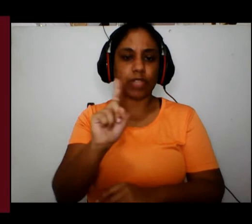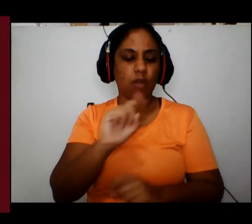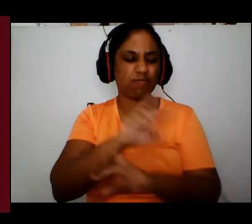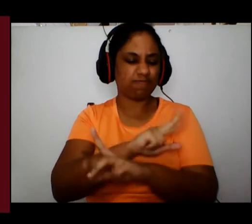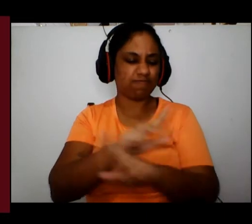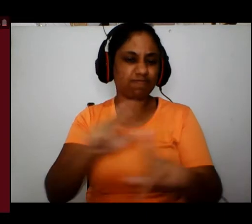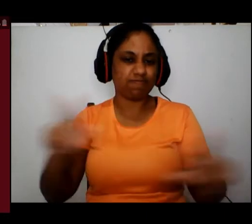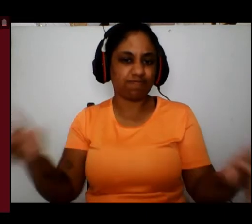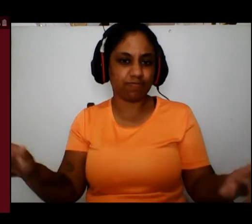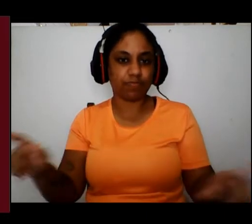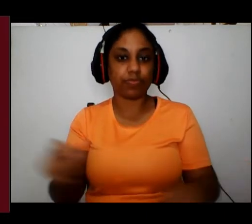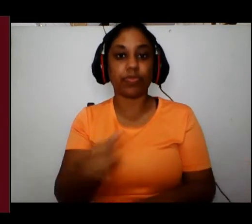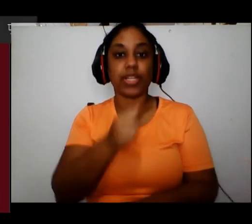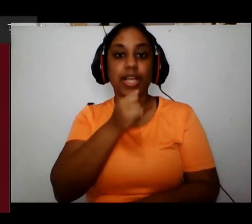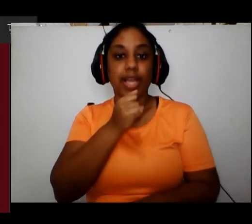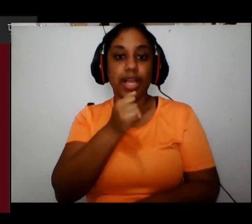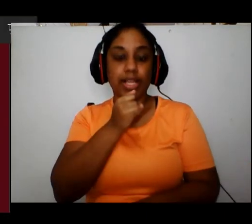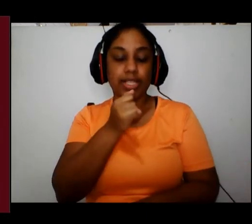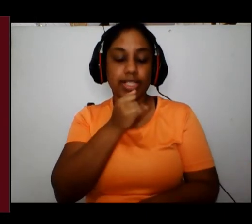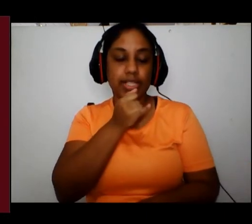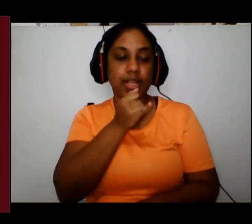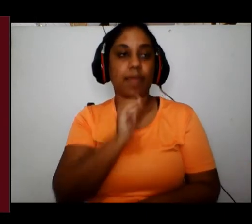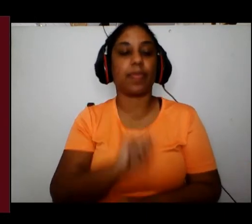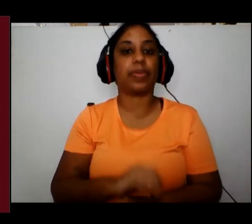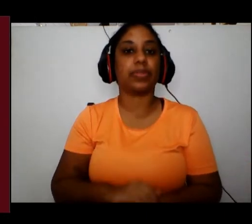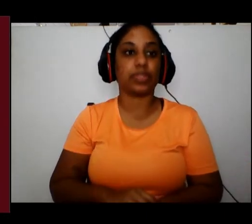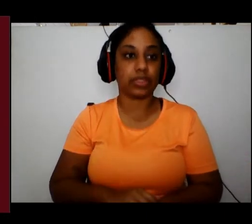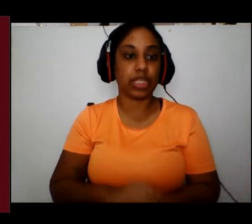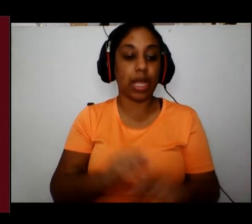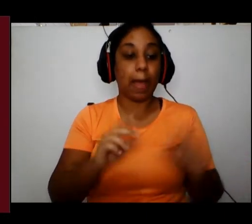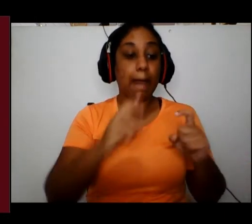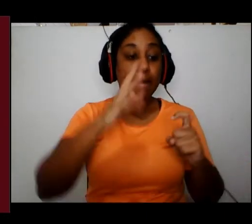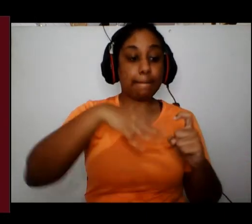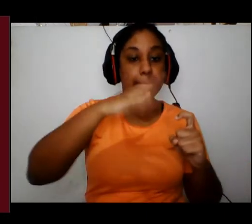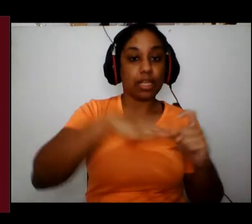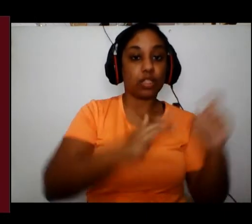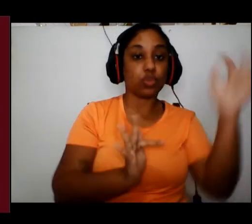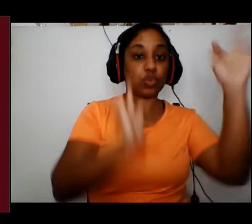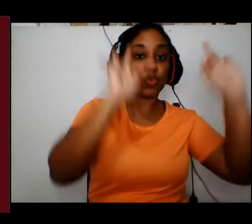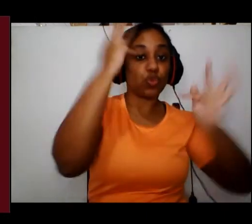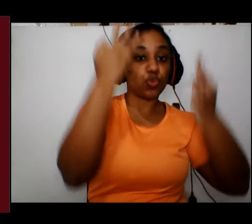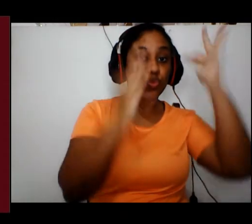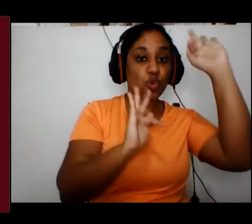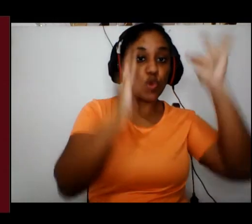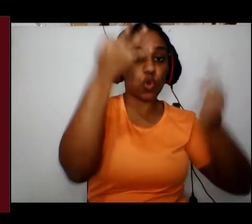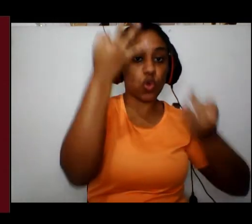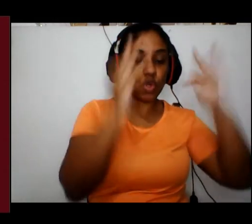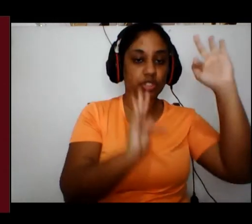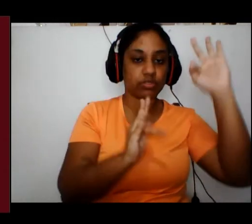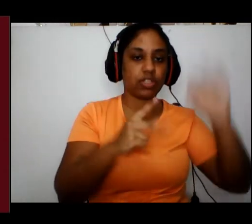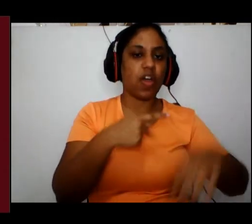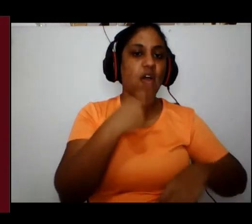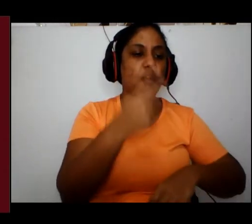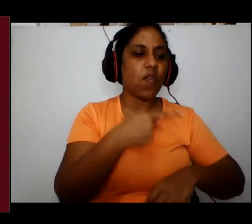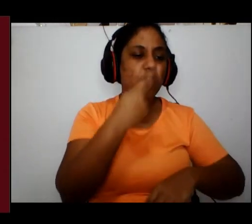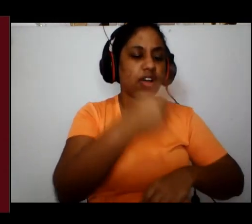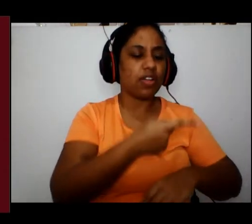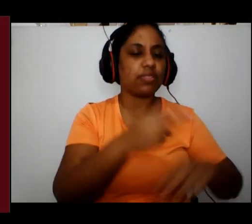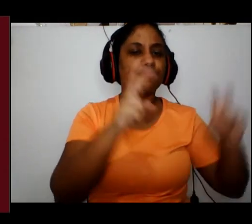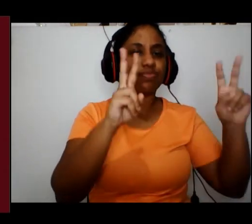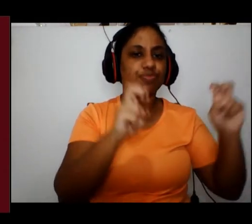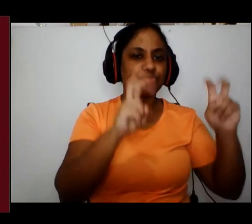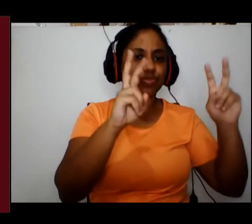apenas um tipo de mito. Nós temos como um exemplo dos tipos de mitos, os mitos folclóricos, que são aqueles